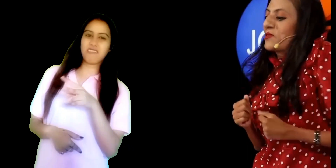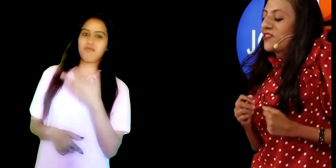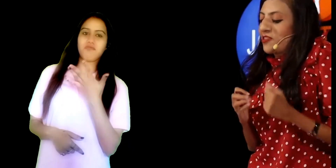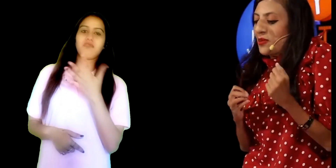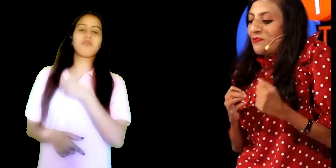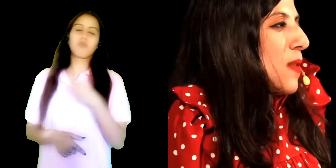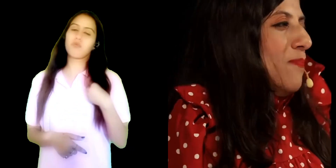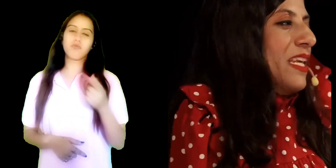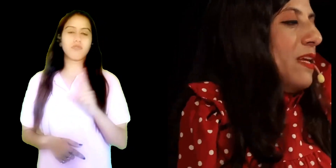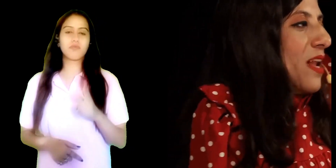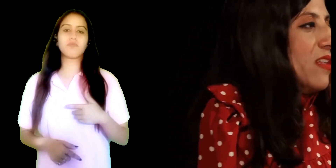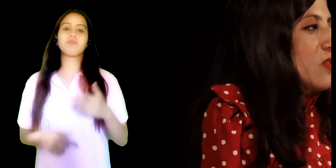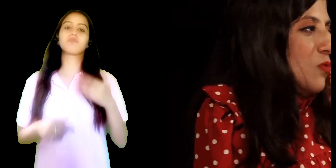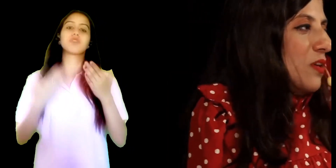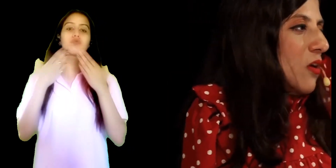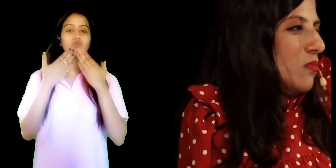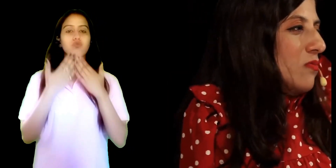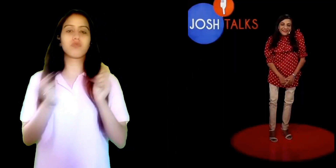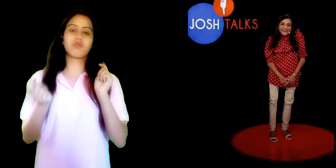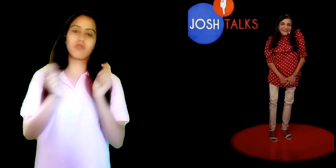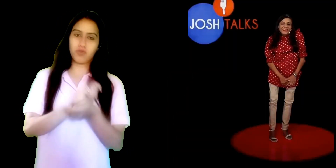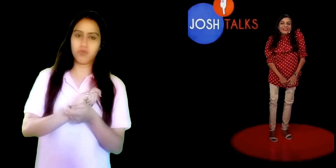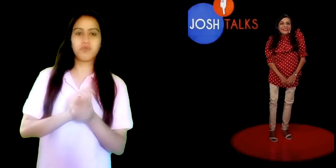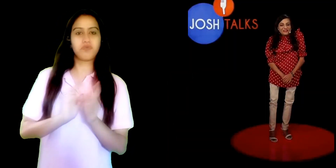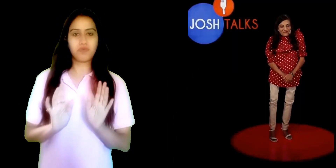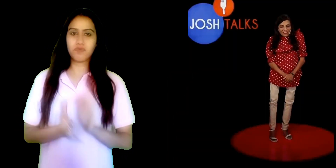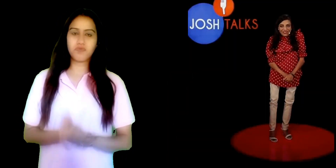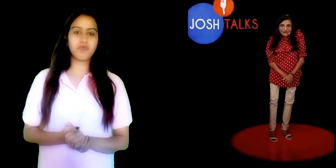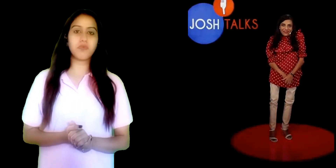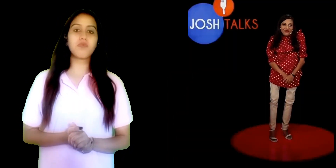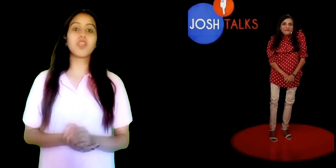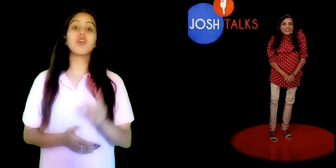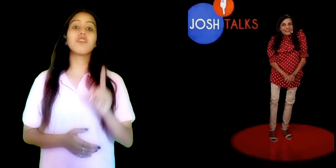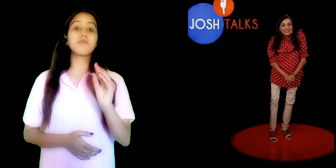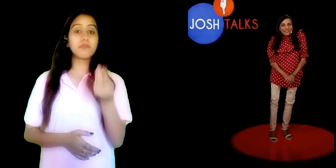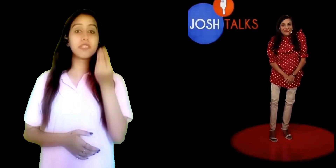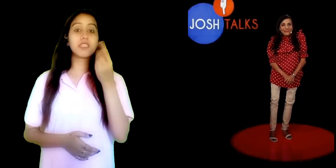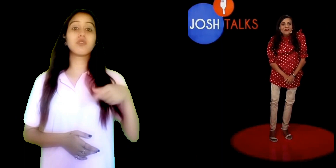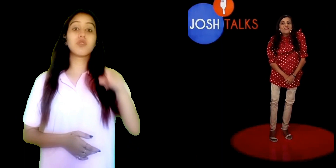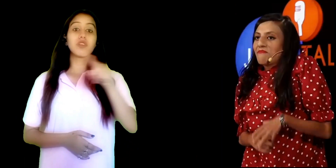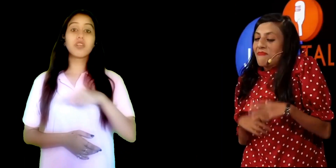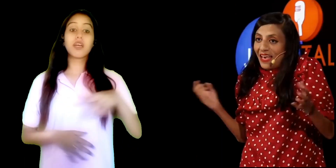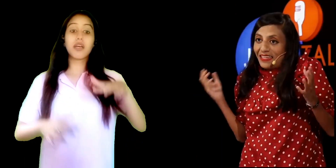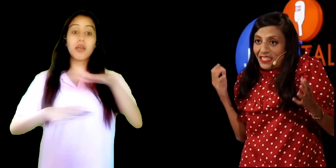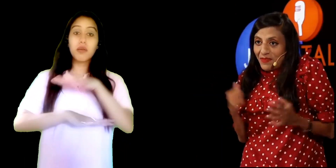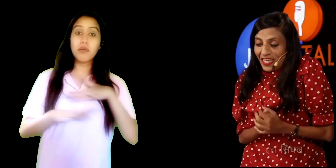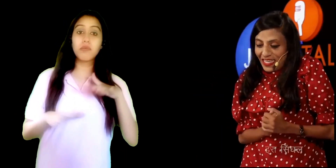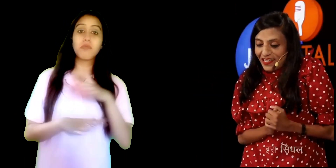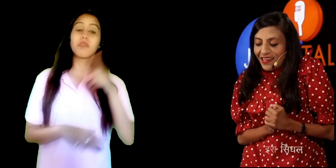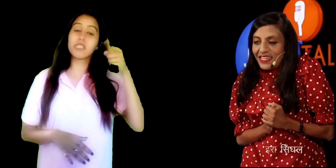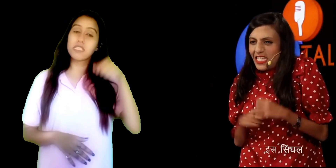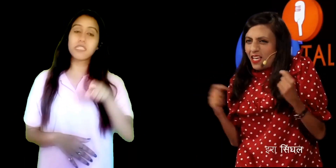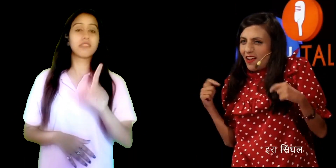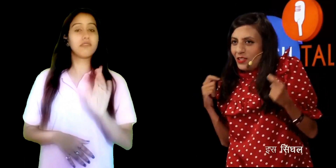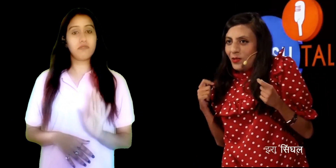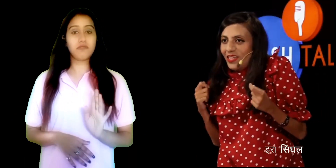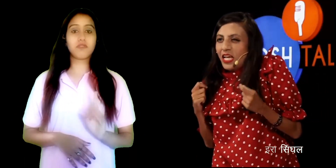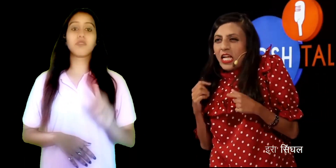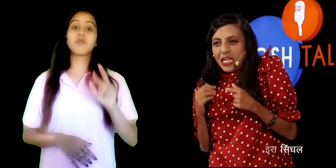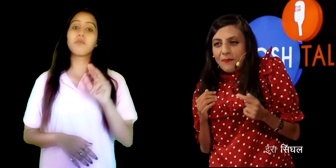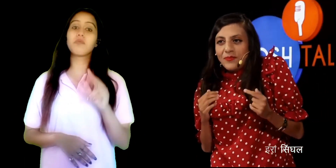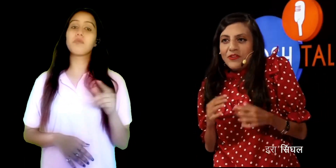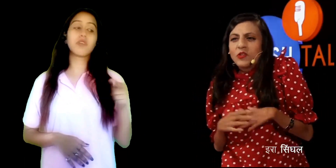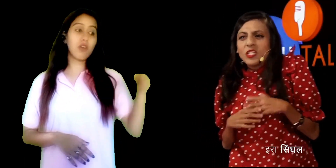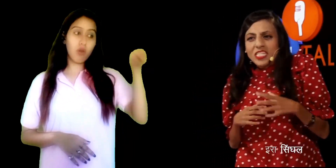कराया गया मेरा उस चक्कर में। अपने लिए प्लान्स खुद बनाओ। नमस्ते, मेरा नाम ईरा सिंघल है। मैं आईएएस में कैसे आई, इसकी कहानी